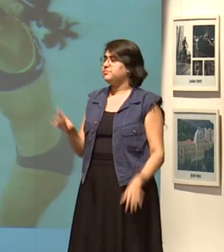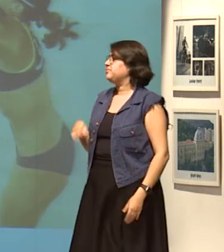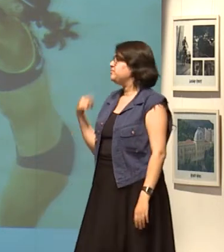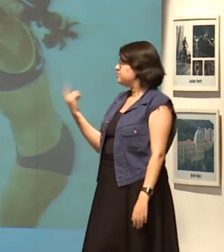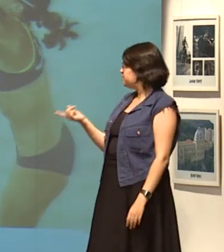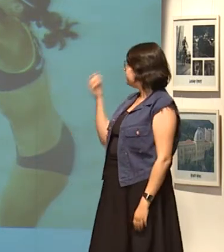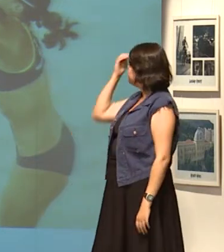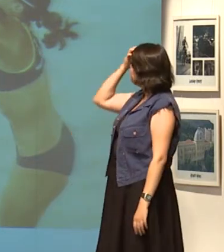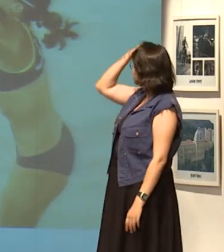liberdade.